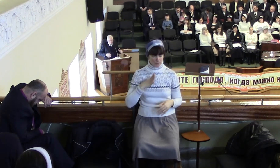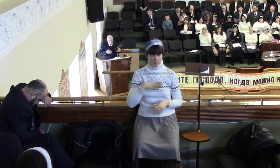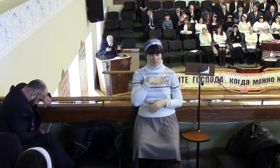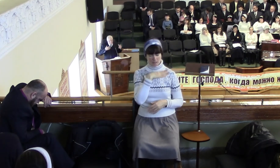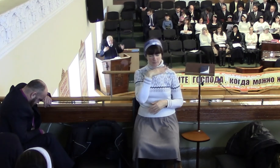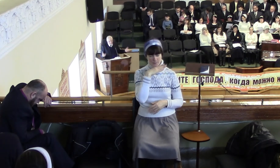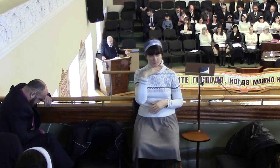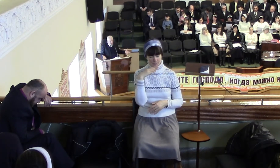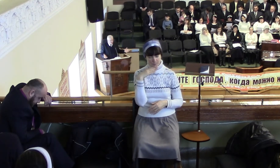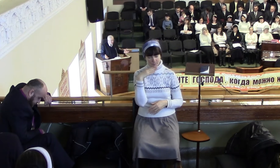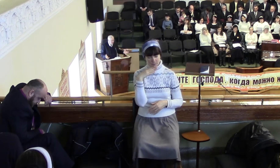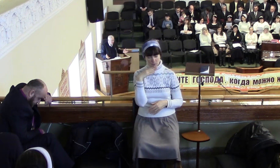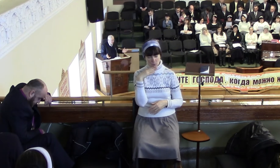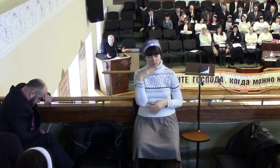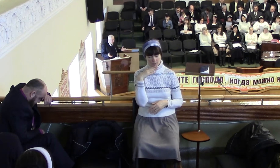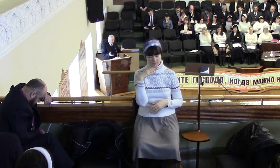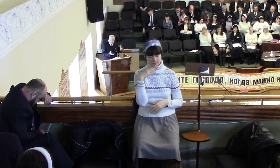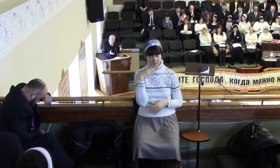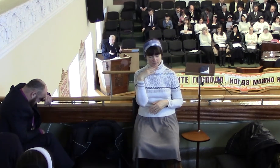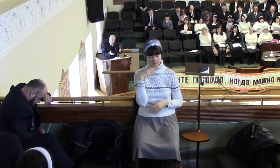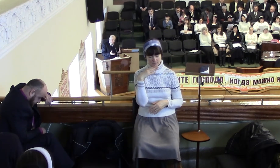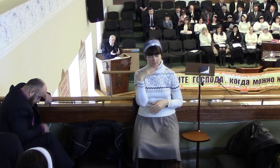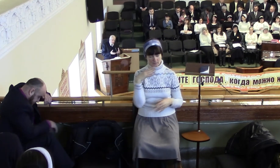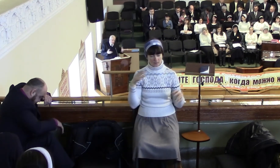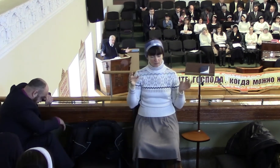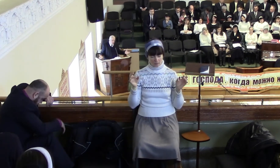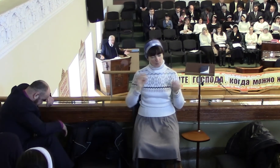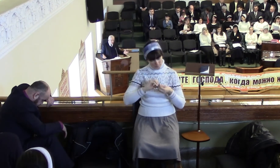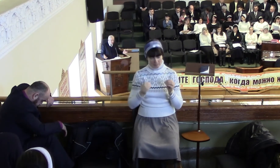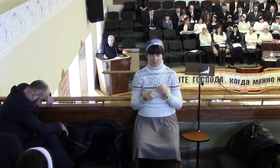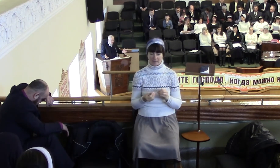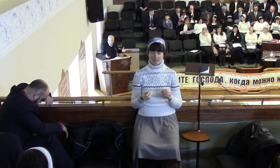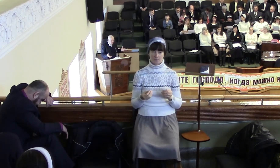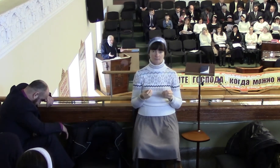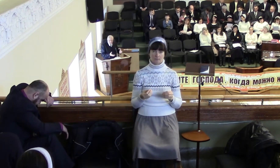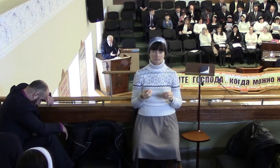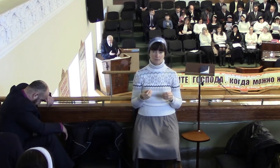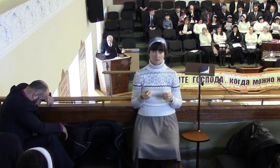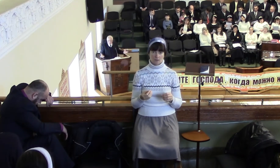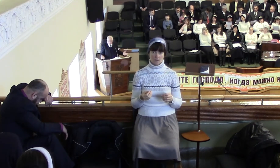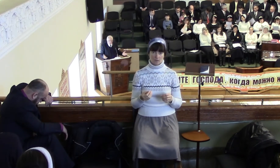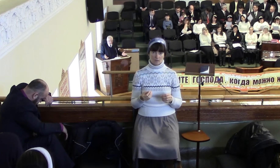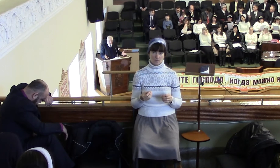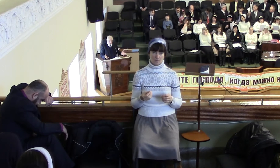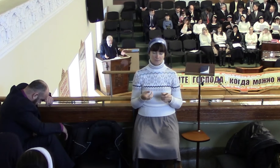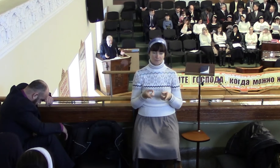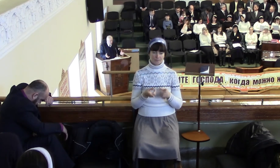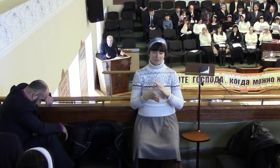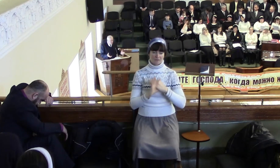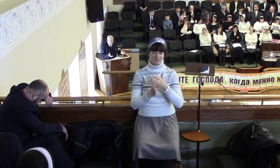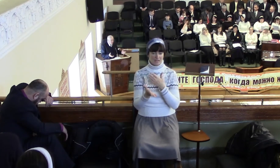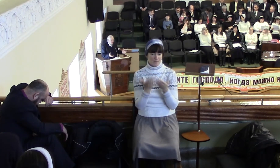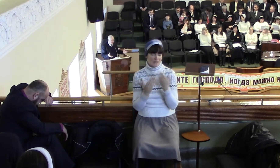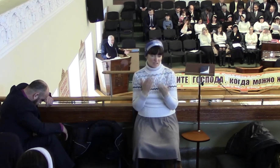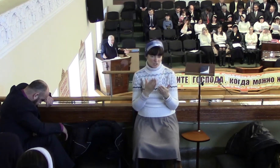где описывает поражение в характере, поражение в борьбе с грехом, поражение в взаимоотношениях. В этом